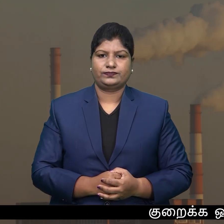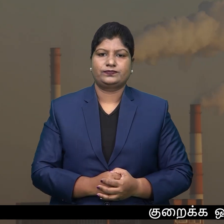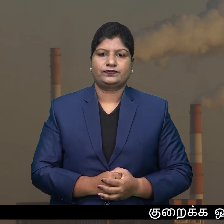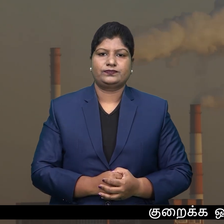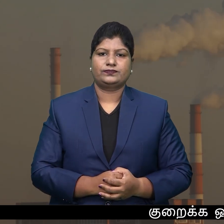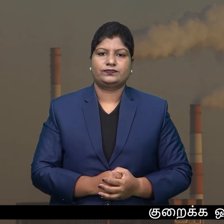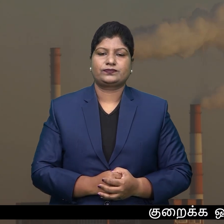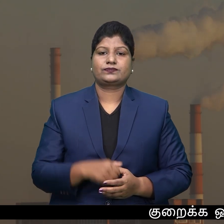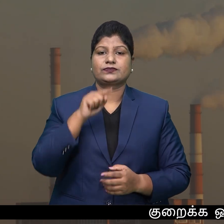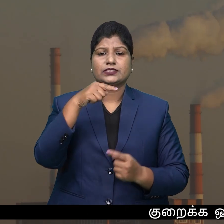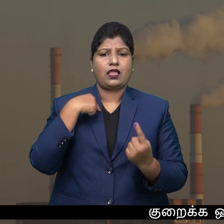ஒப்புக்கொண்டது.